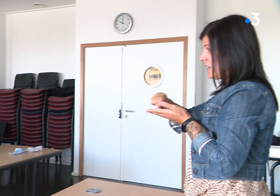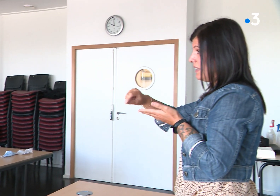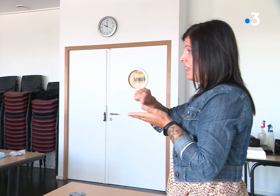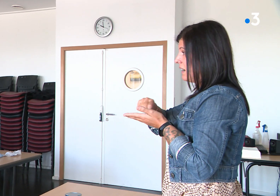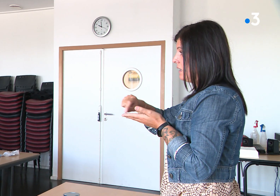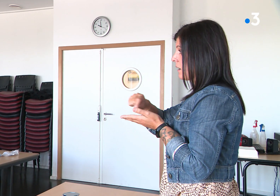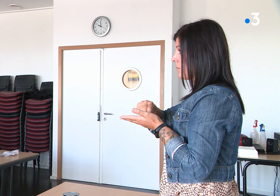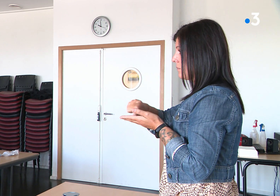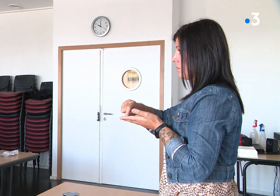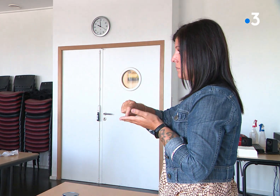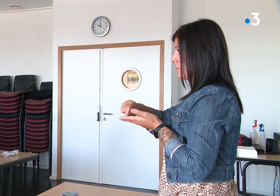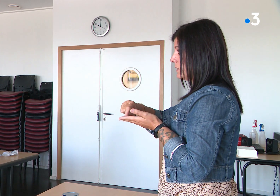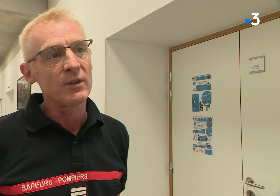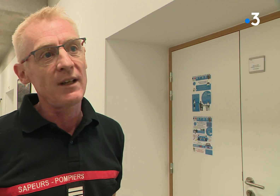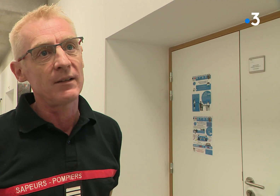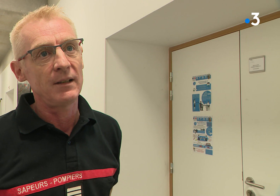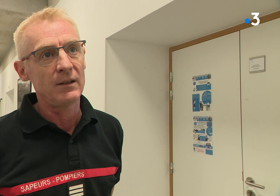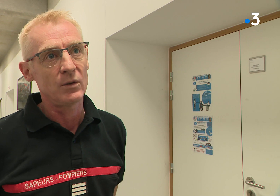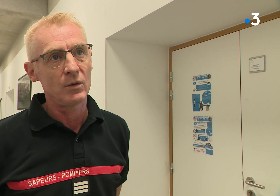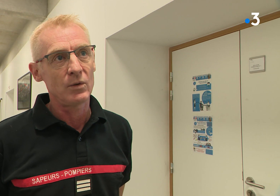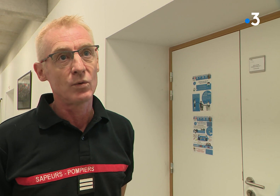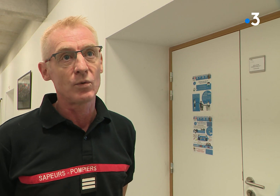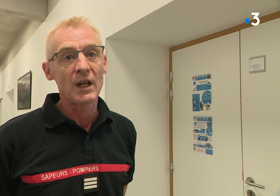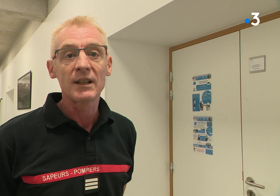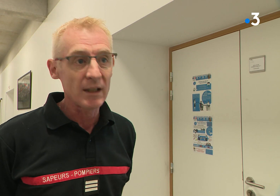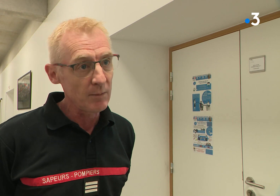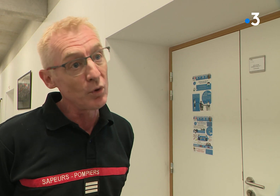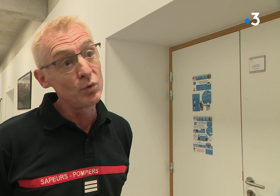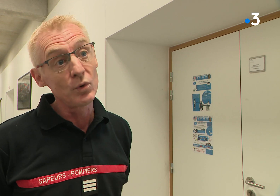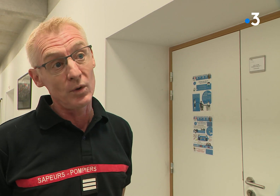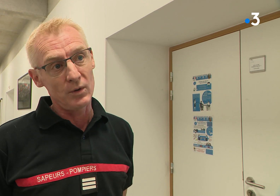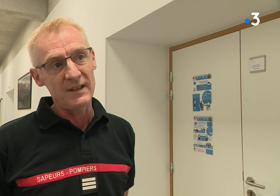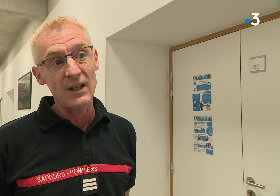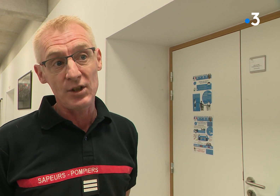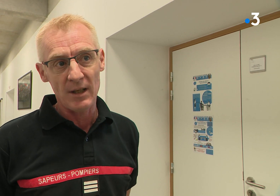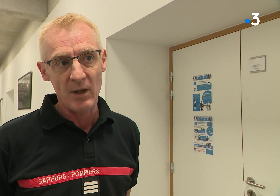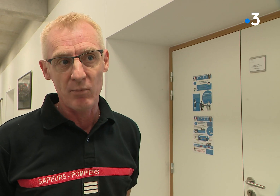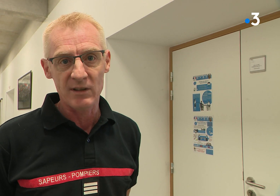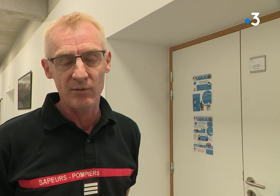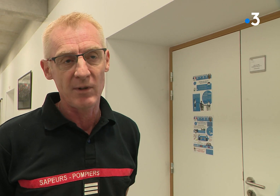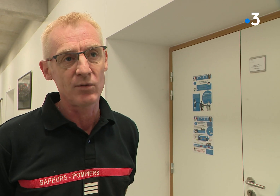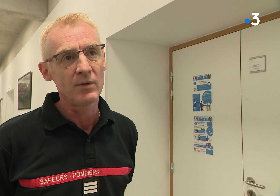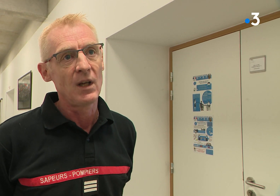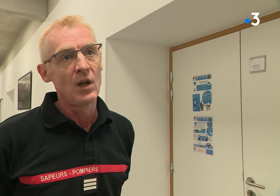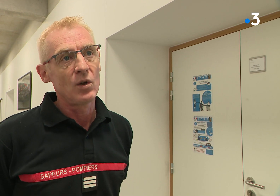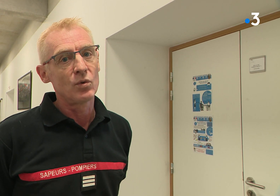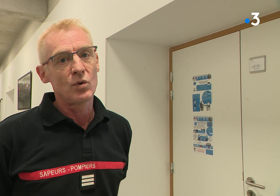Nous sommes dans une démarche expérimentale et donc on a un très très bon retour des stagiaires par rapport à cette formation. Donc